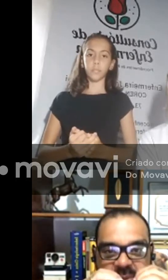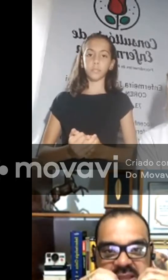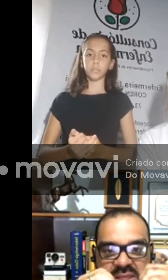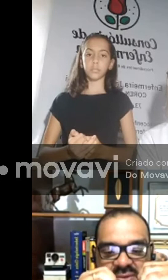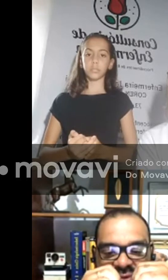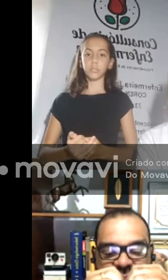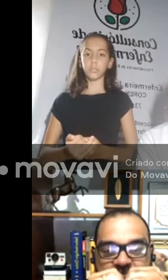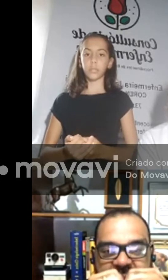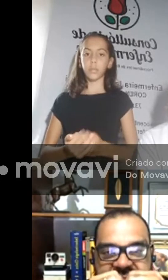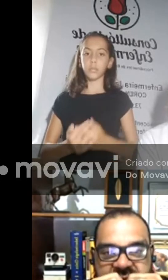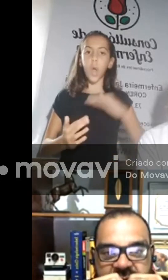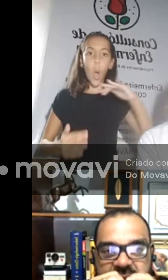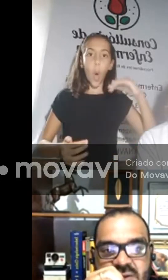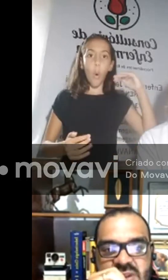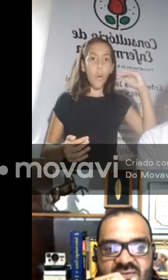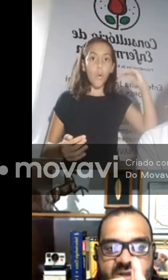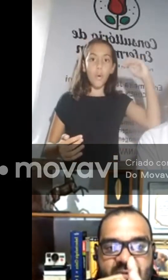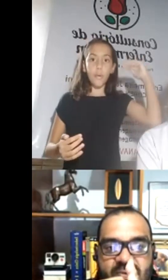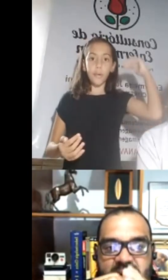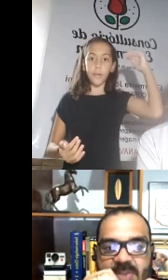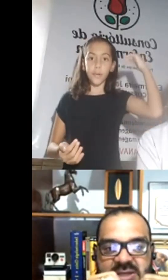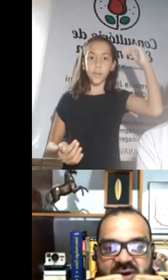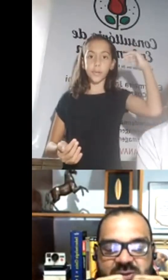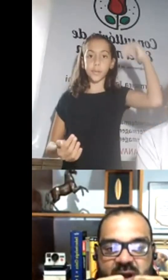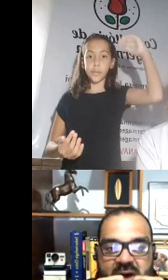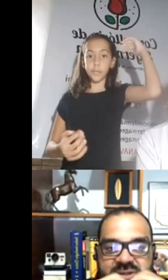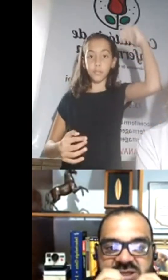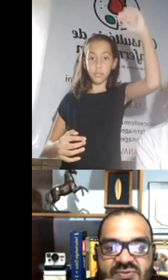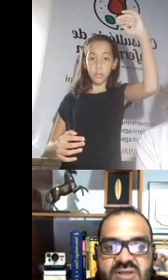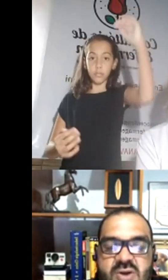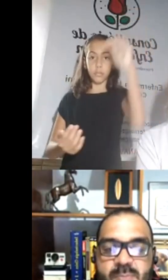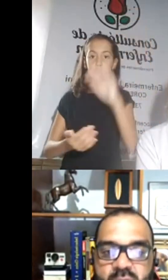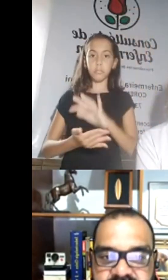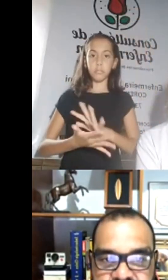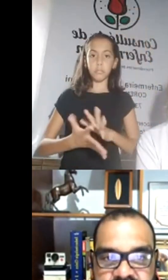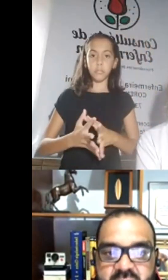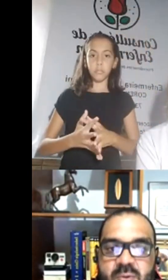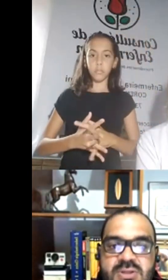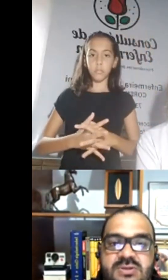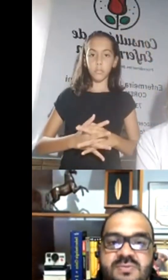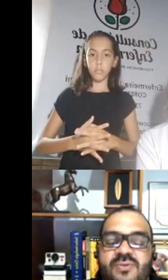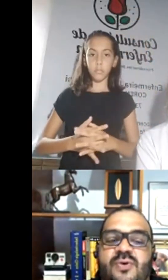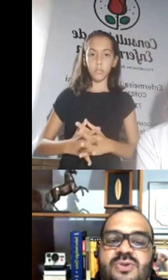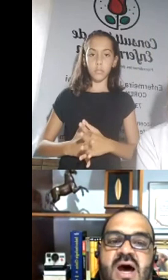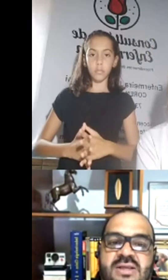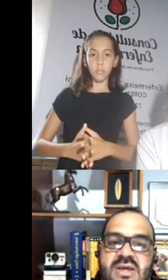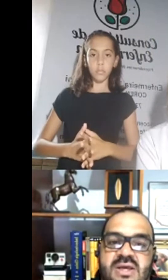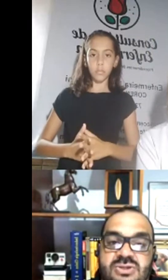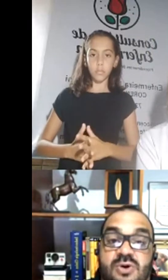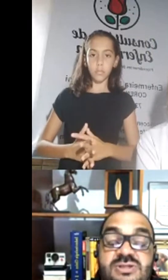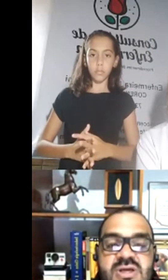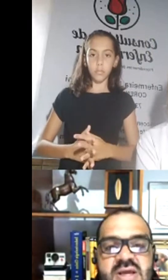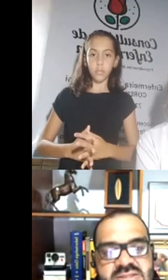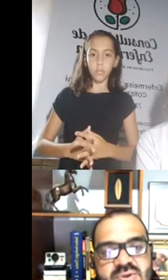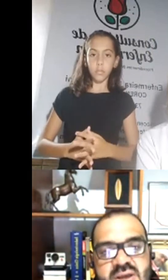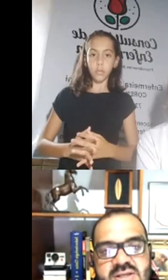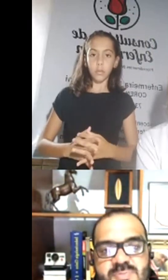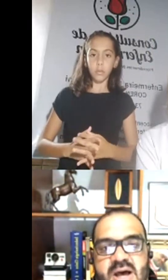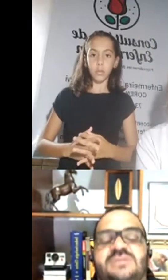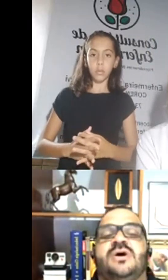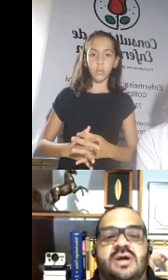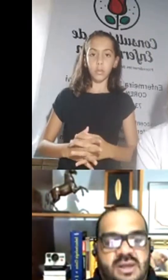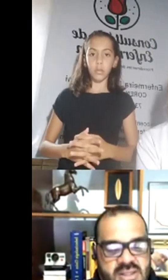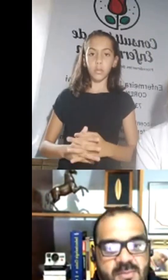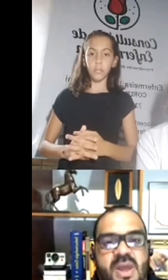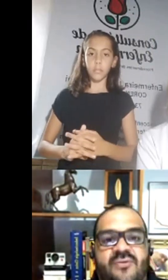adiposo aumenta e faz compressão na parte vascular, ou seja, você tem hipoxemia, uma dificuldade de oxigenação naquele